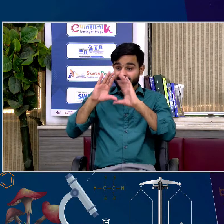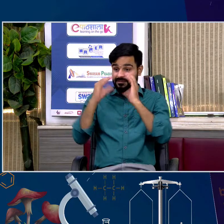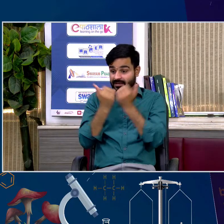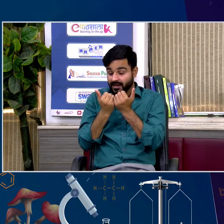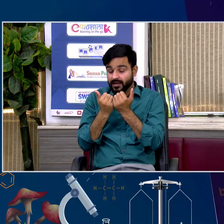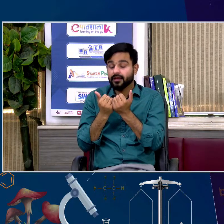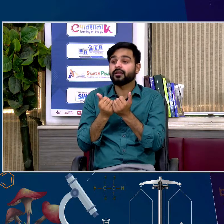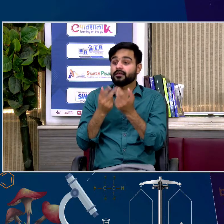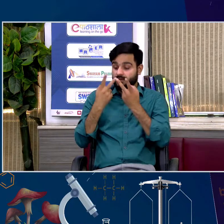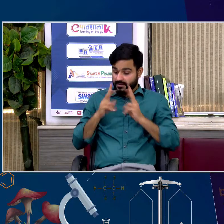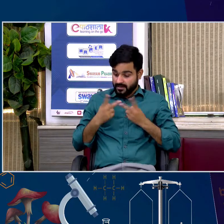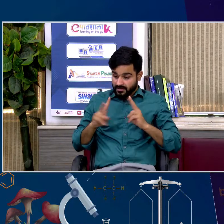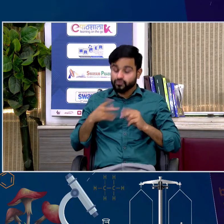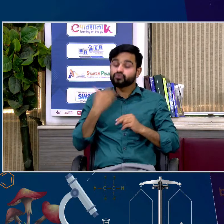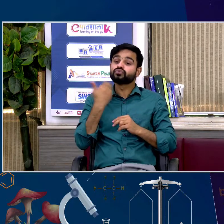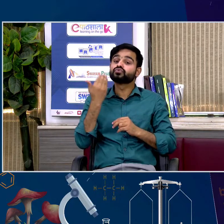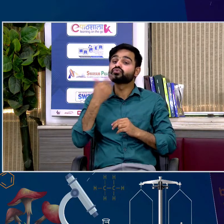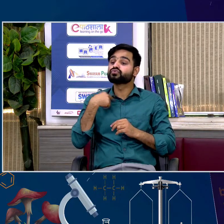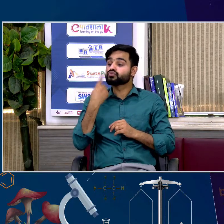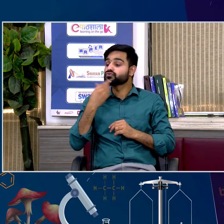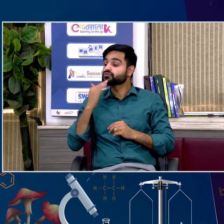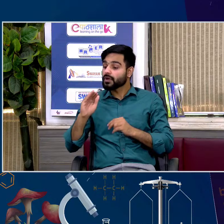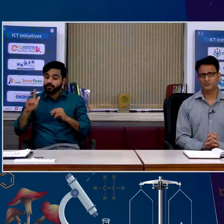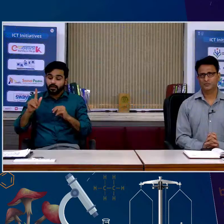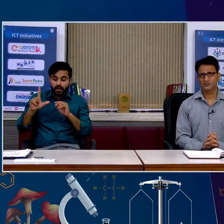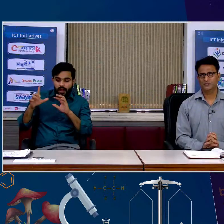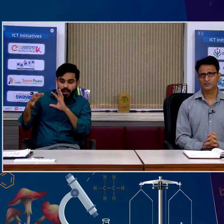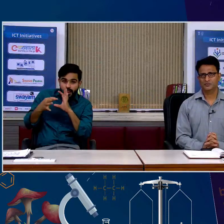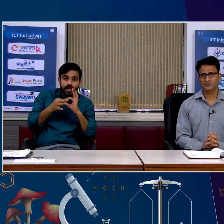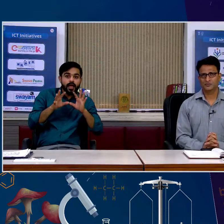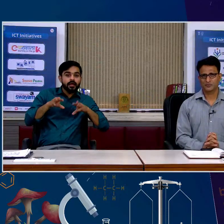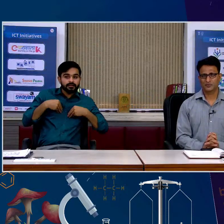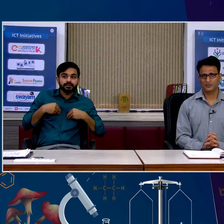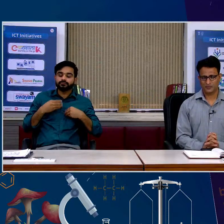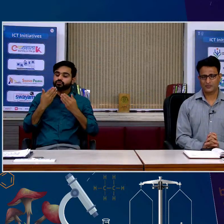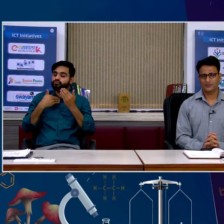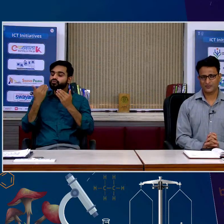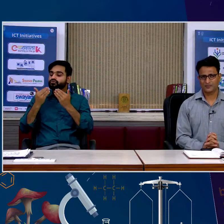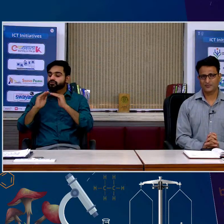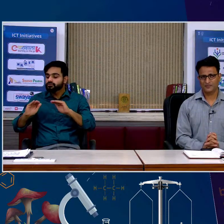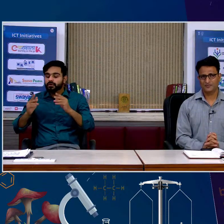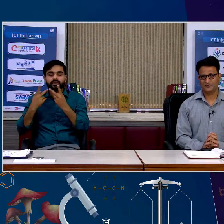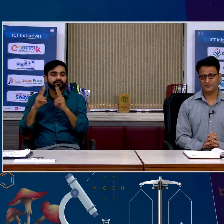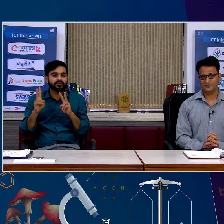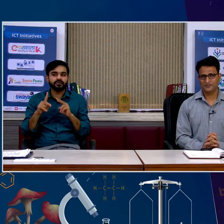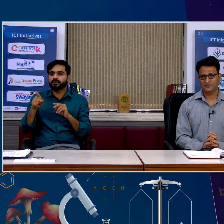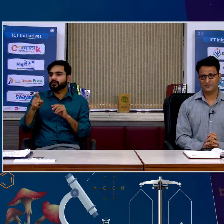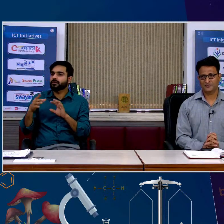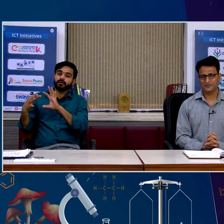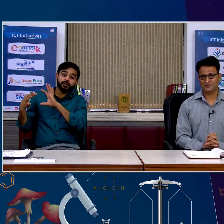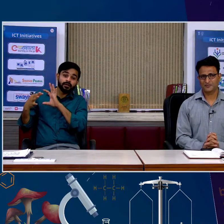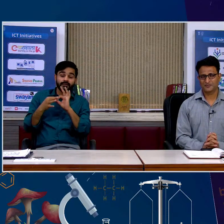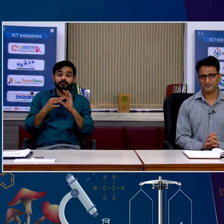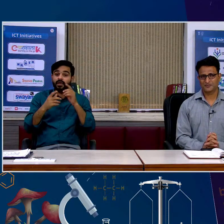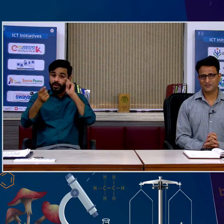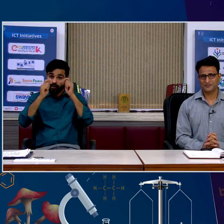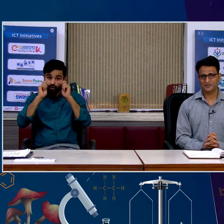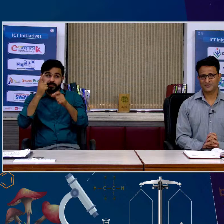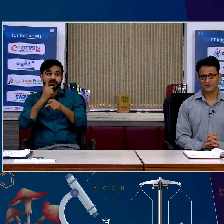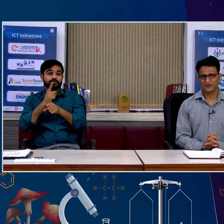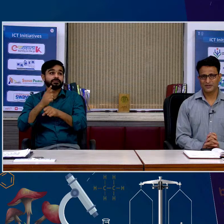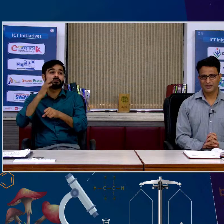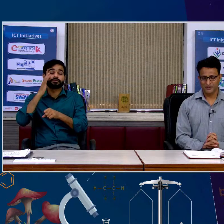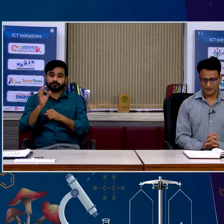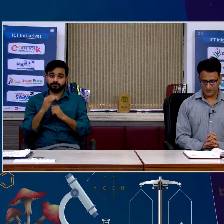अबाउट डिफरेंसेस, देन चिल्ड्रन आर मोर विलिंग टू एक्सेप्ट चिल्ड्रन हु आर डिफरेंट. So I think that is where the role of the teacher is very